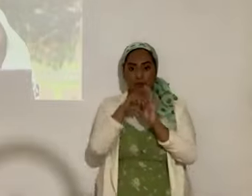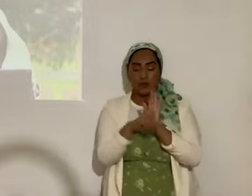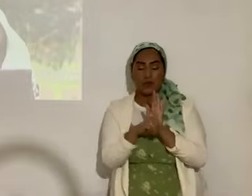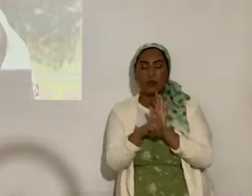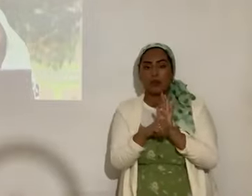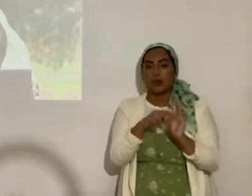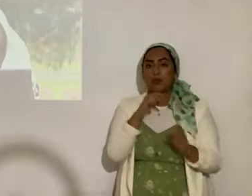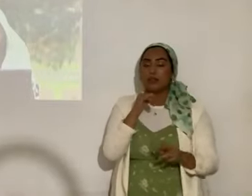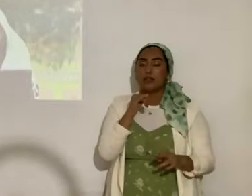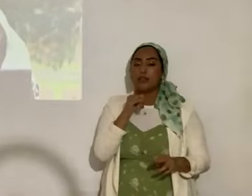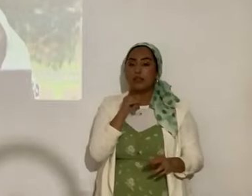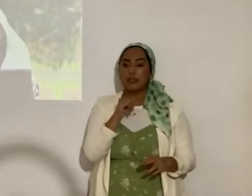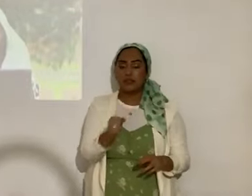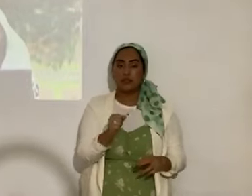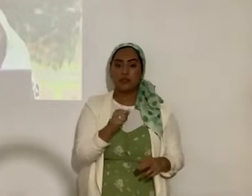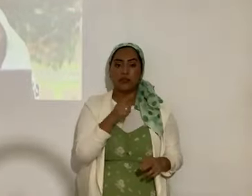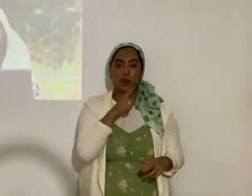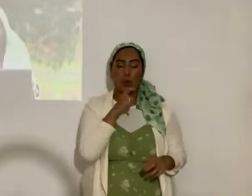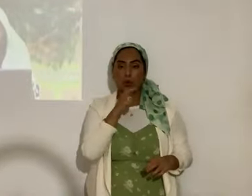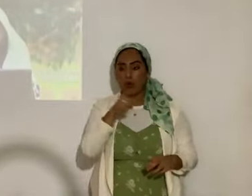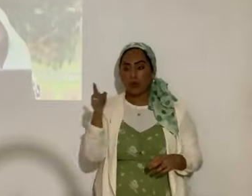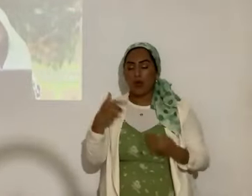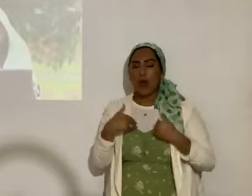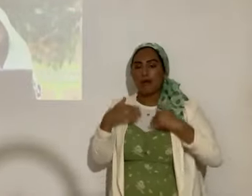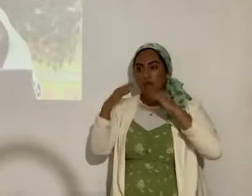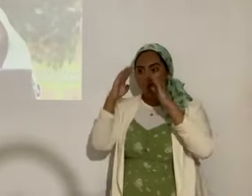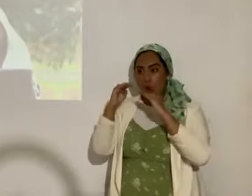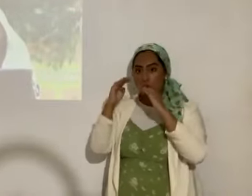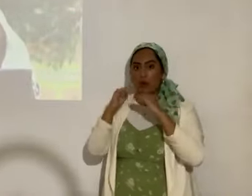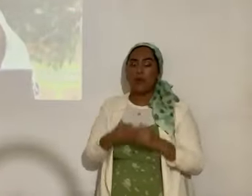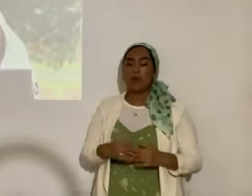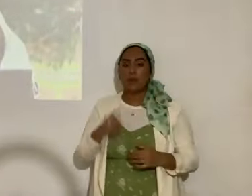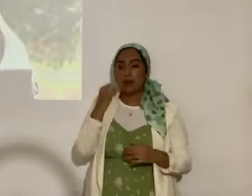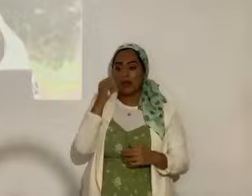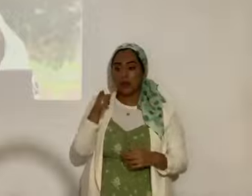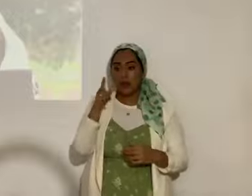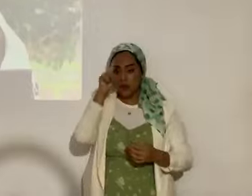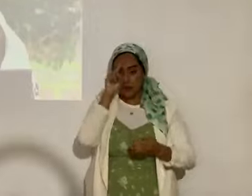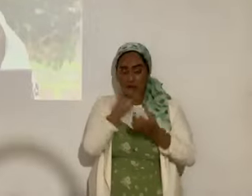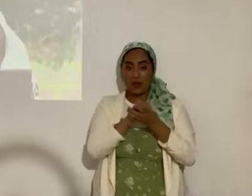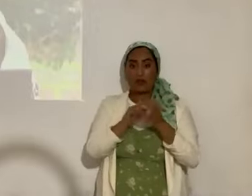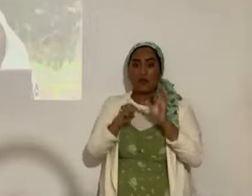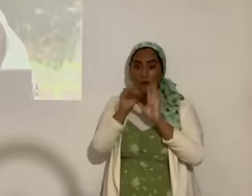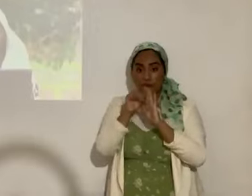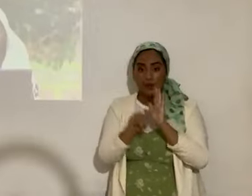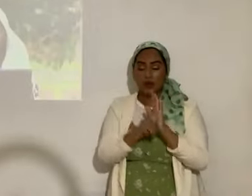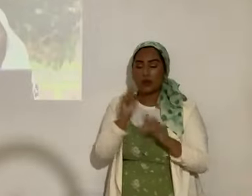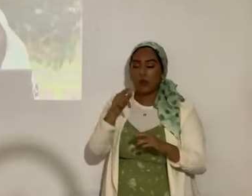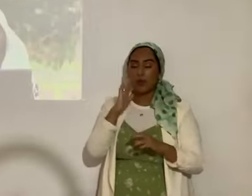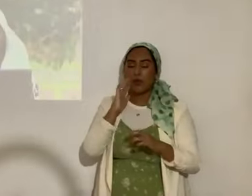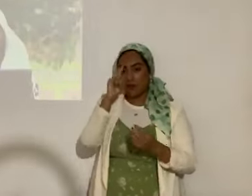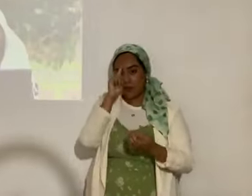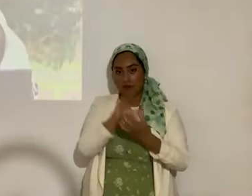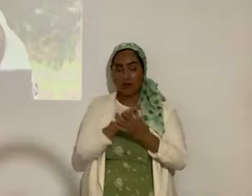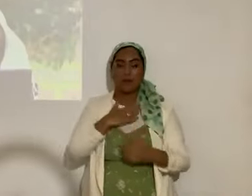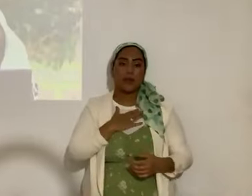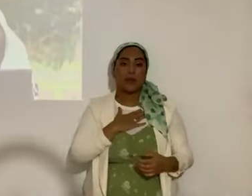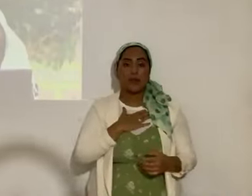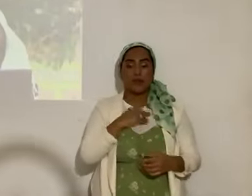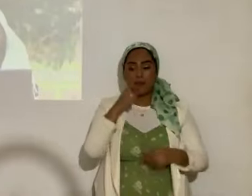Moisés es quien es quien tenéis vuestra Esperanza porque si creéis a moshé me creeráis a mí